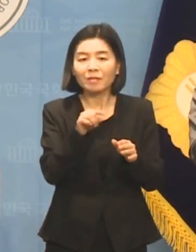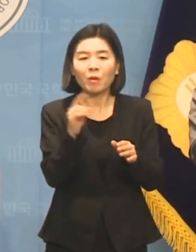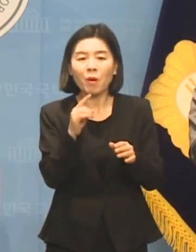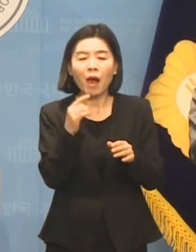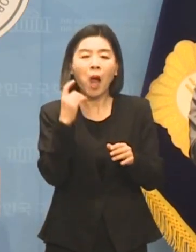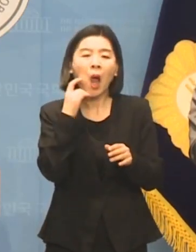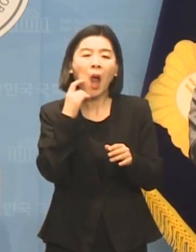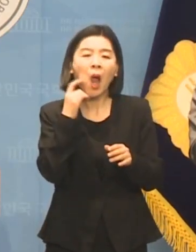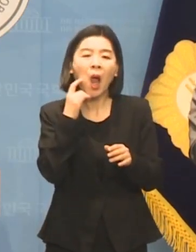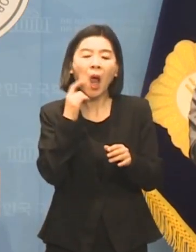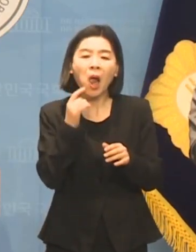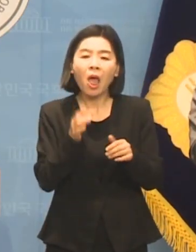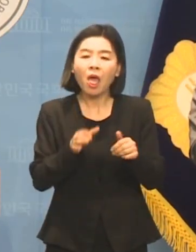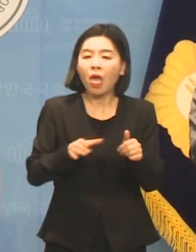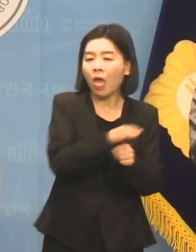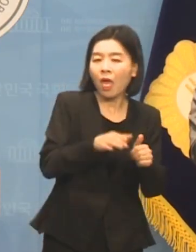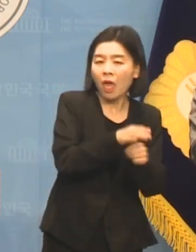있고